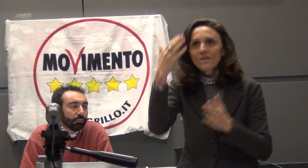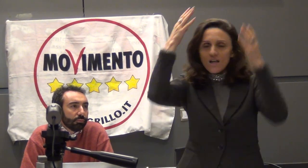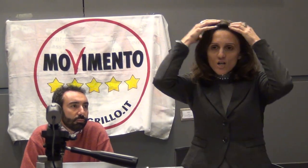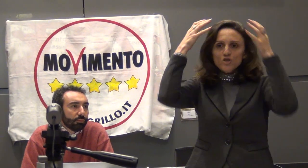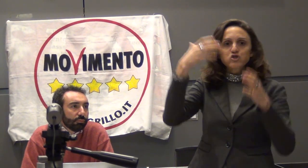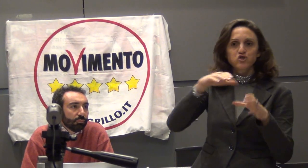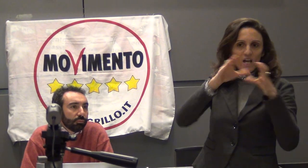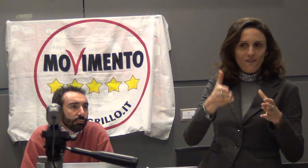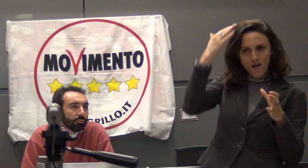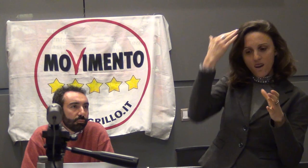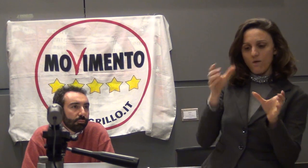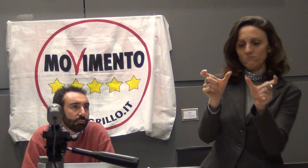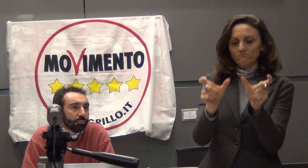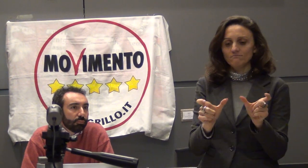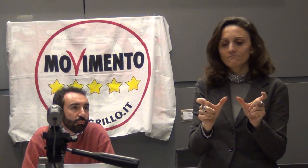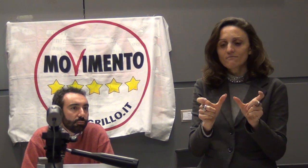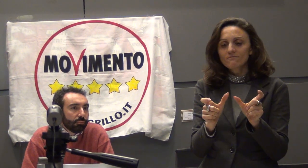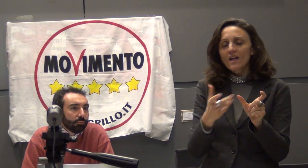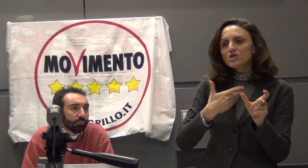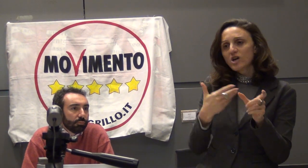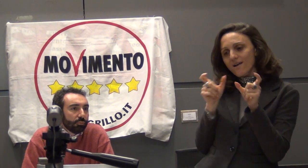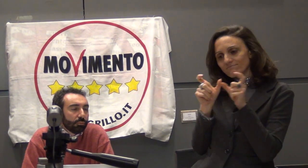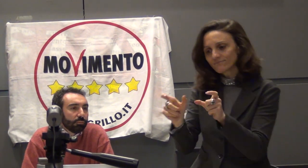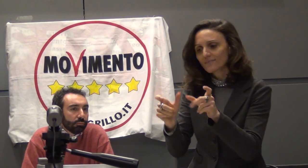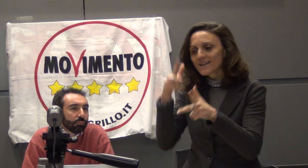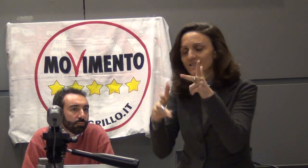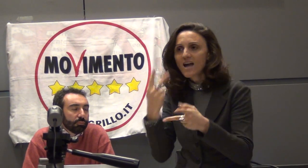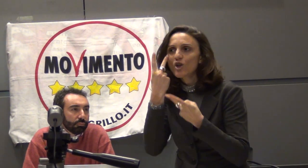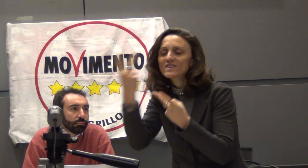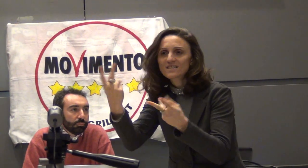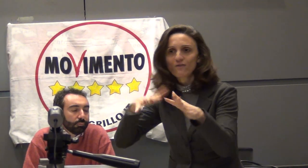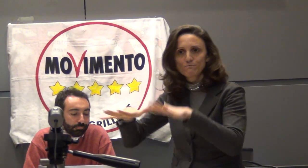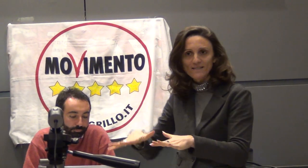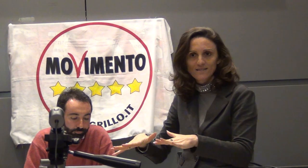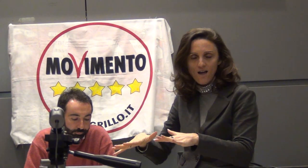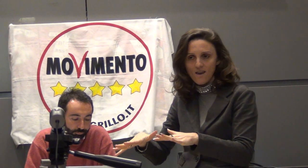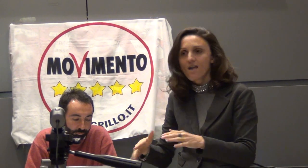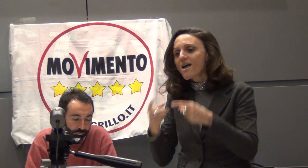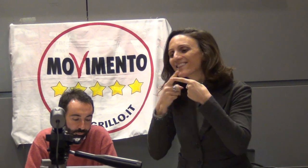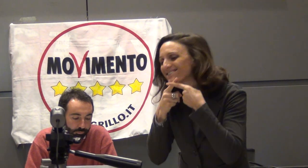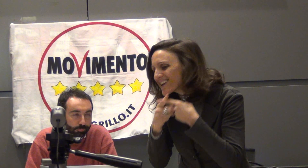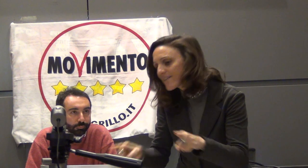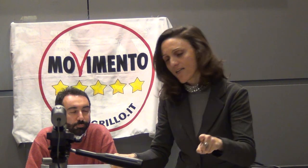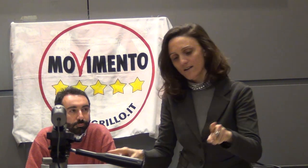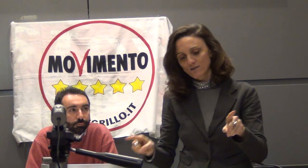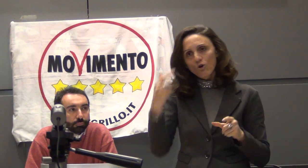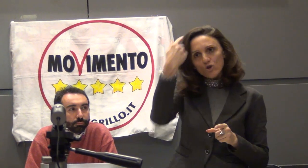anzi, dà la possibilità al bambino sordo di aprire la sua mente, perché